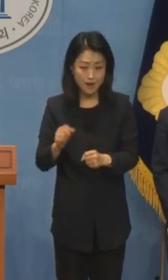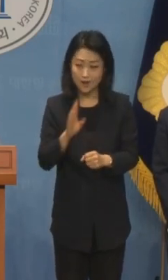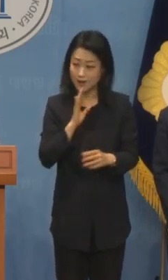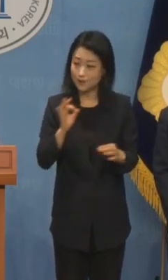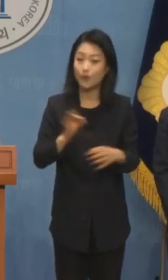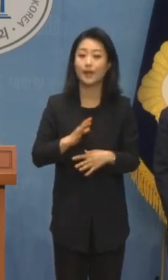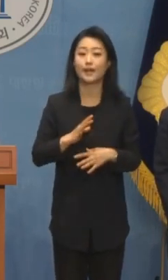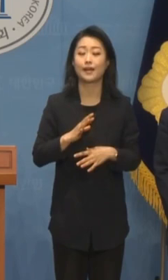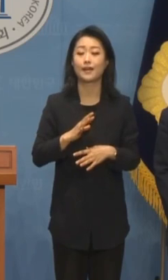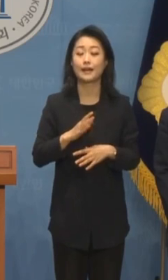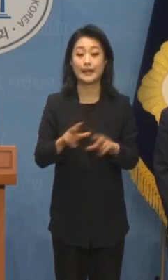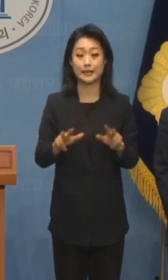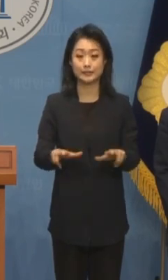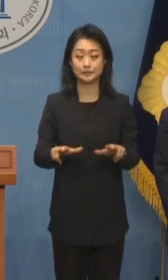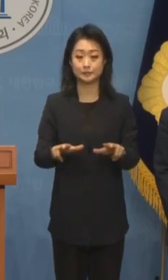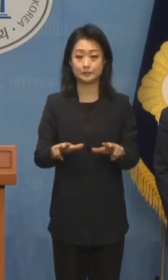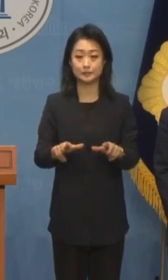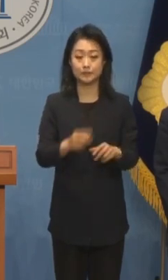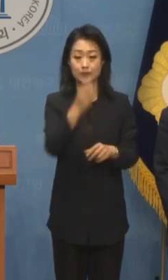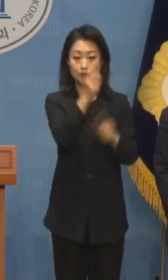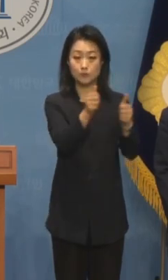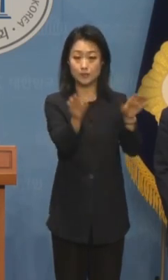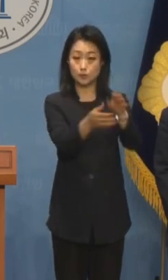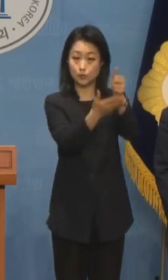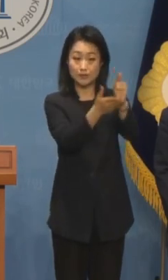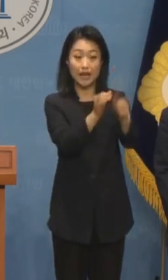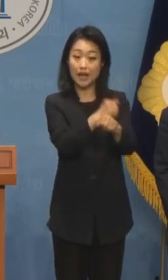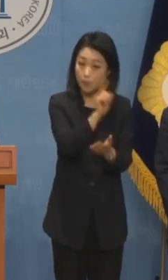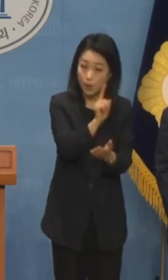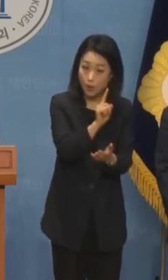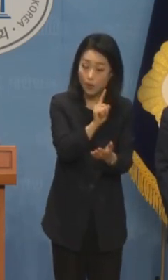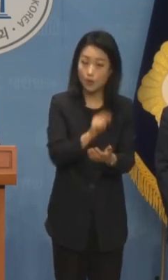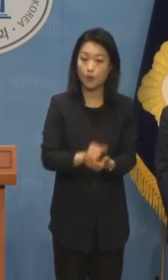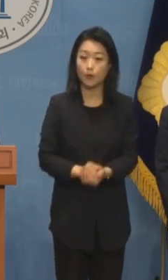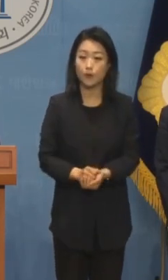놀랐습니다. 지금 이원석 총장이 해야 할 일은